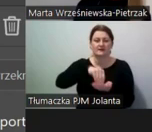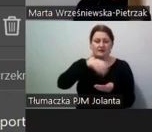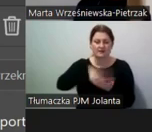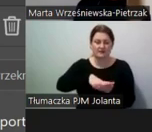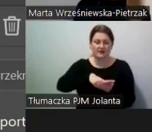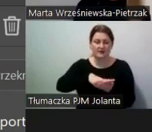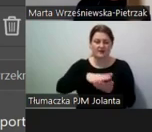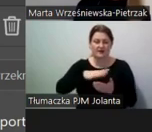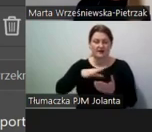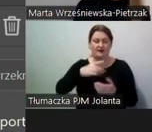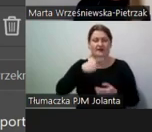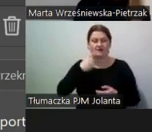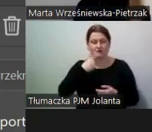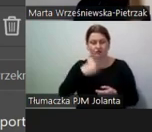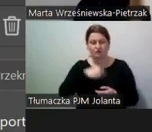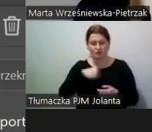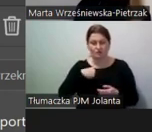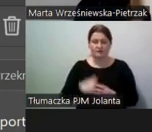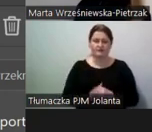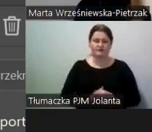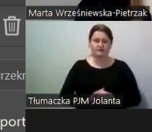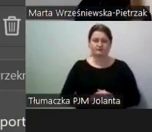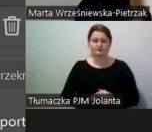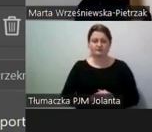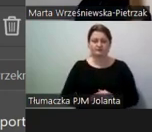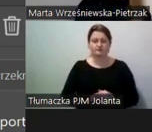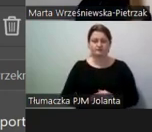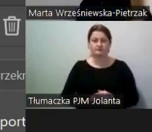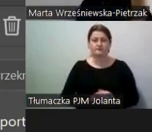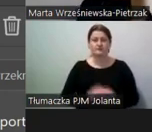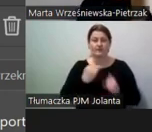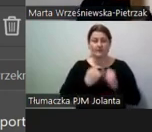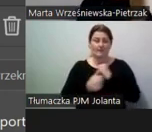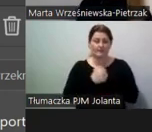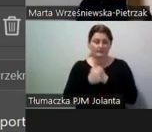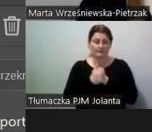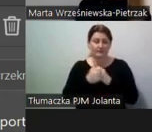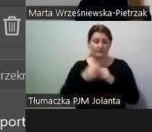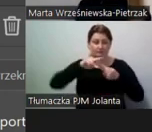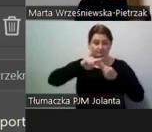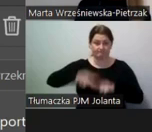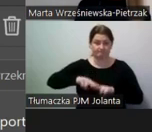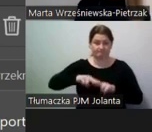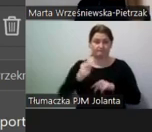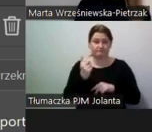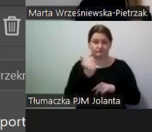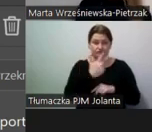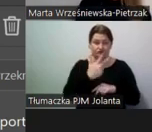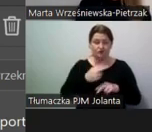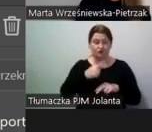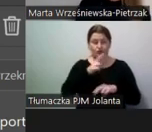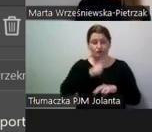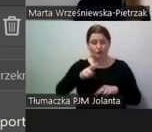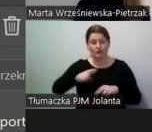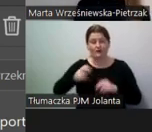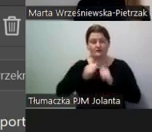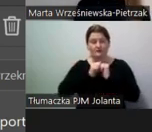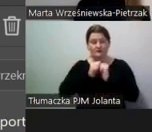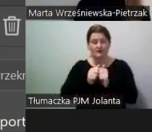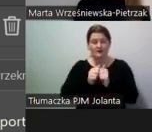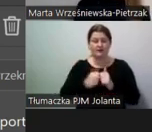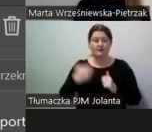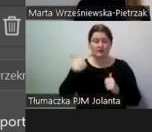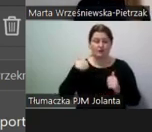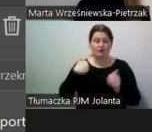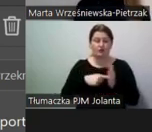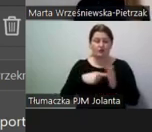w języku polskim. Natomiast jeżeli chodzi o pozostałe trzy typy zadań, był to